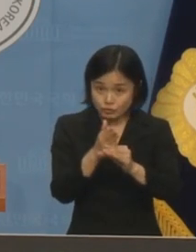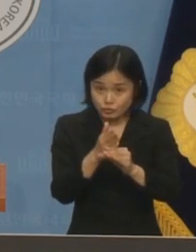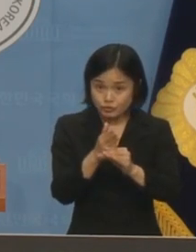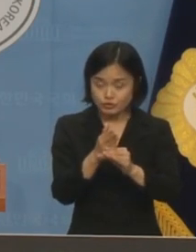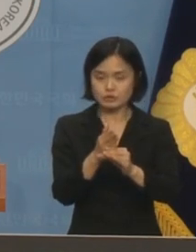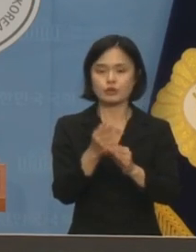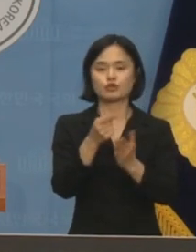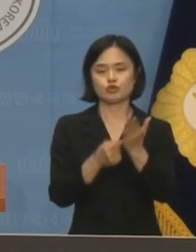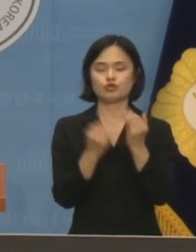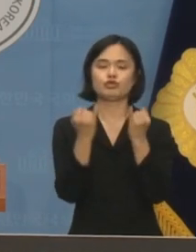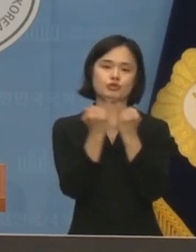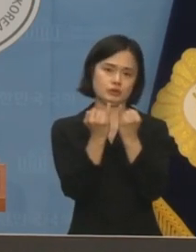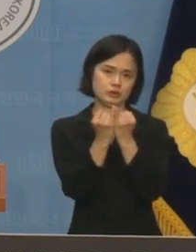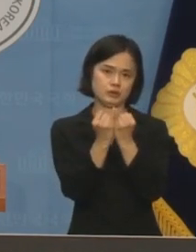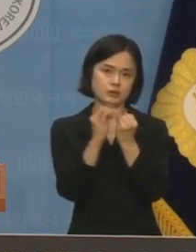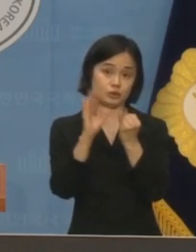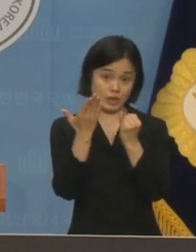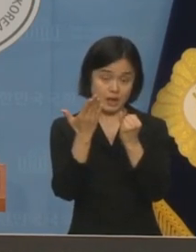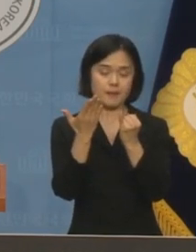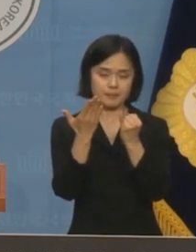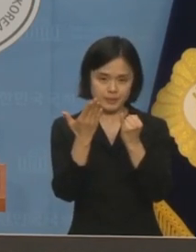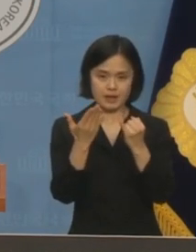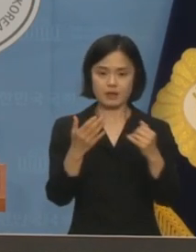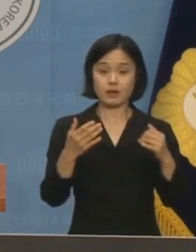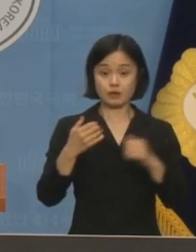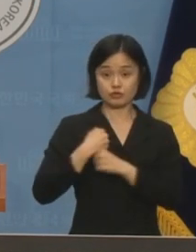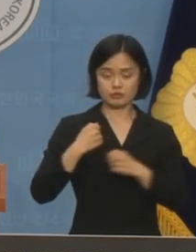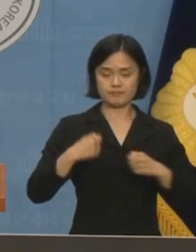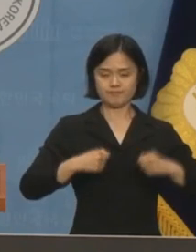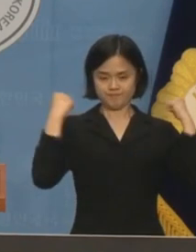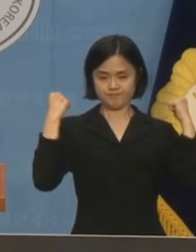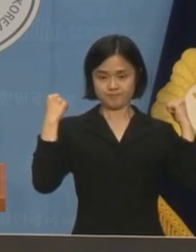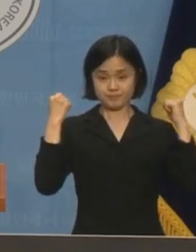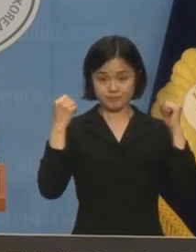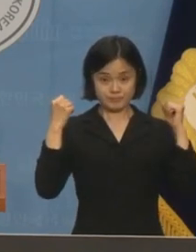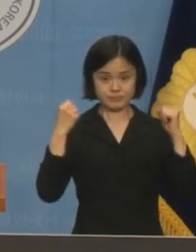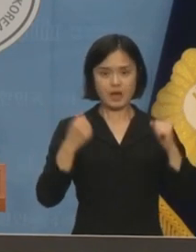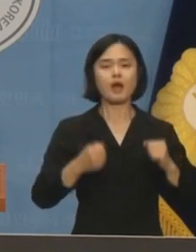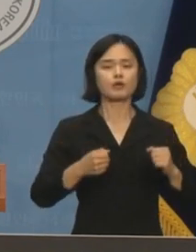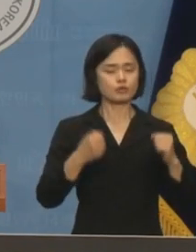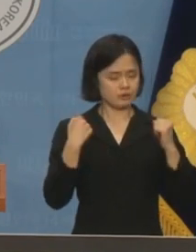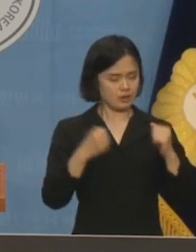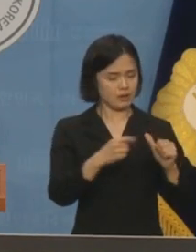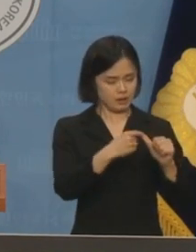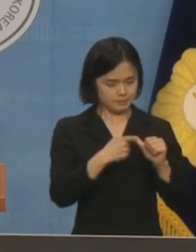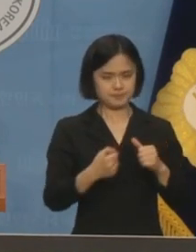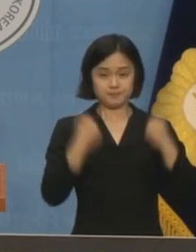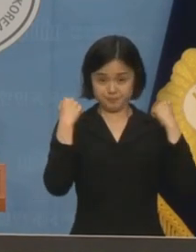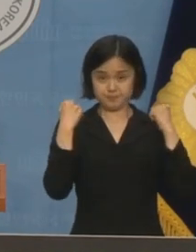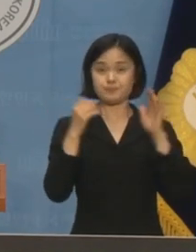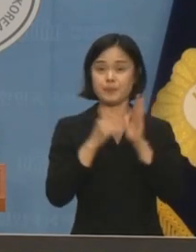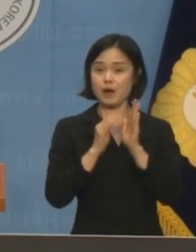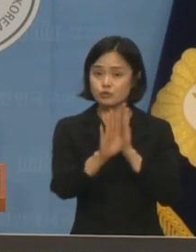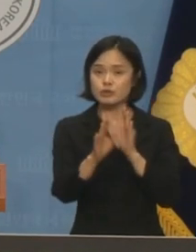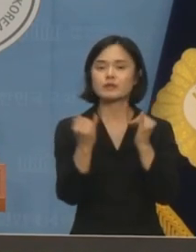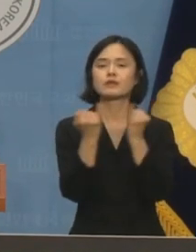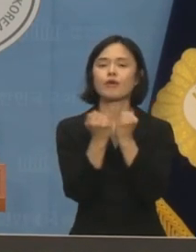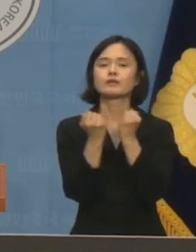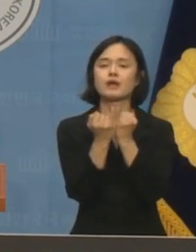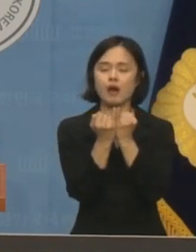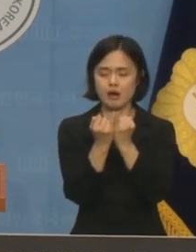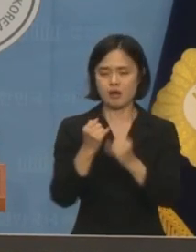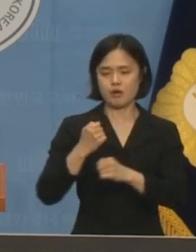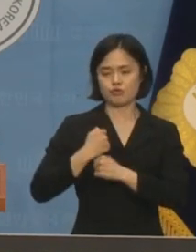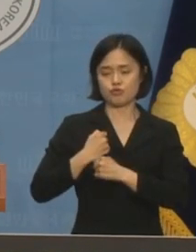남아서 여군으로 복무하기를 주장하여 이것이 적합하지 않기 때문에 강제로 전역된 사람입니다.